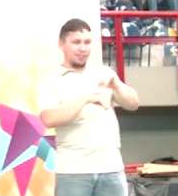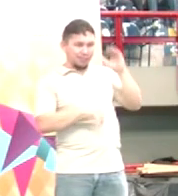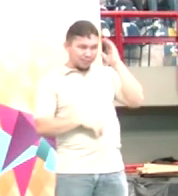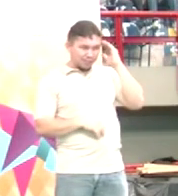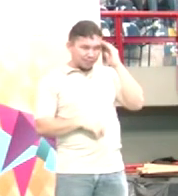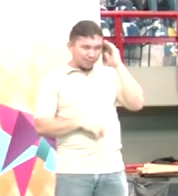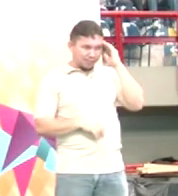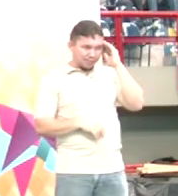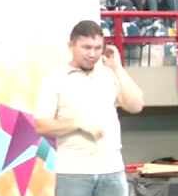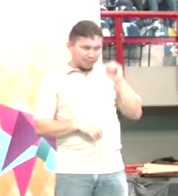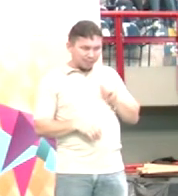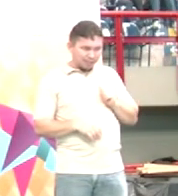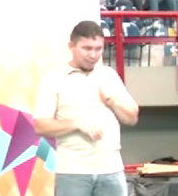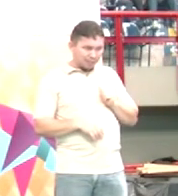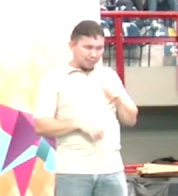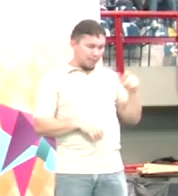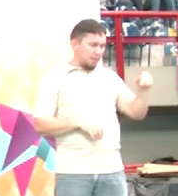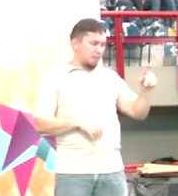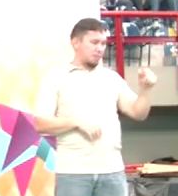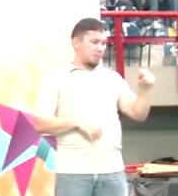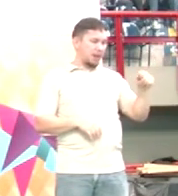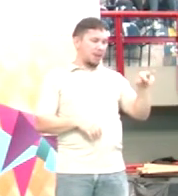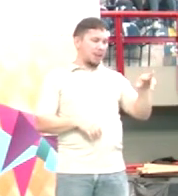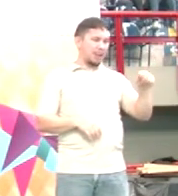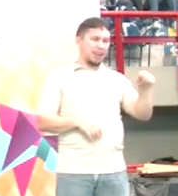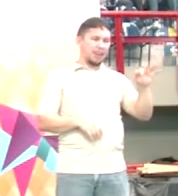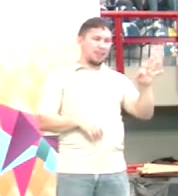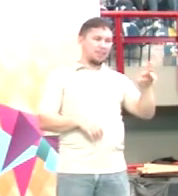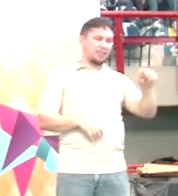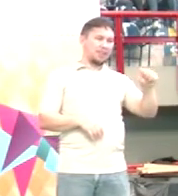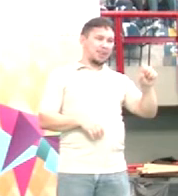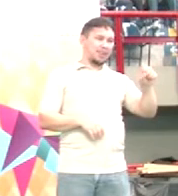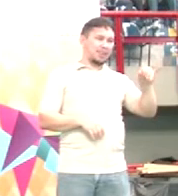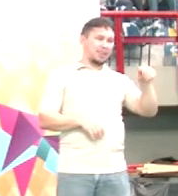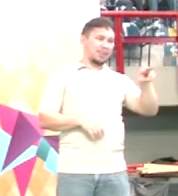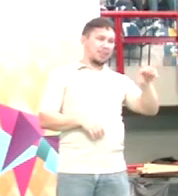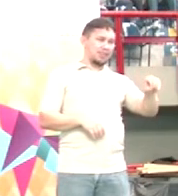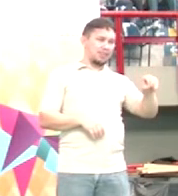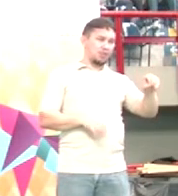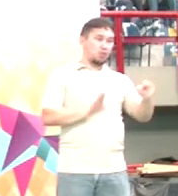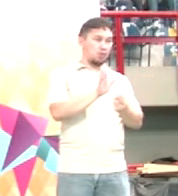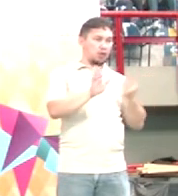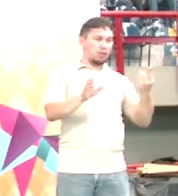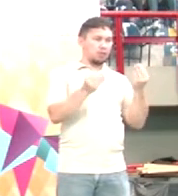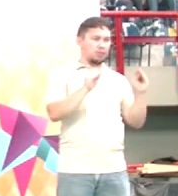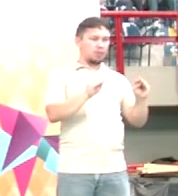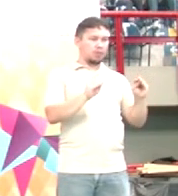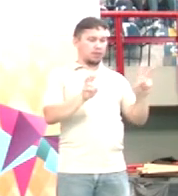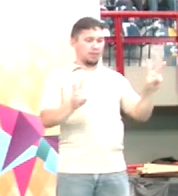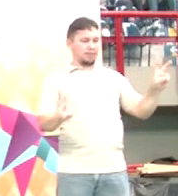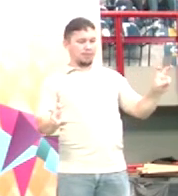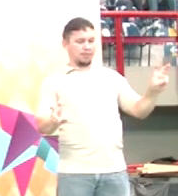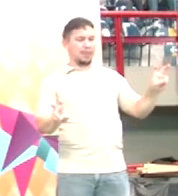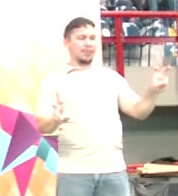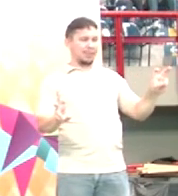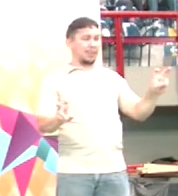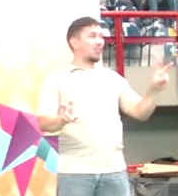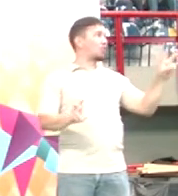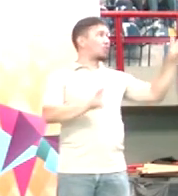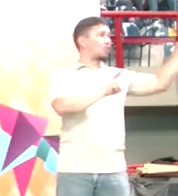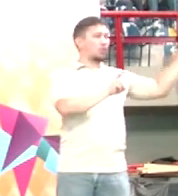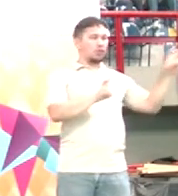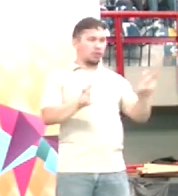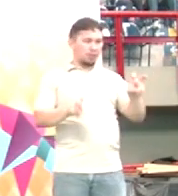fulano de tal, aí você diz o autor que você está fazendo isso. Agora, se não for paráfrase, o uso